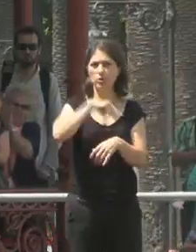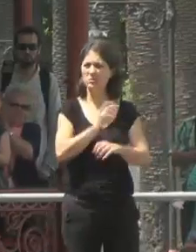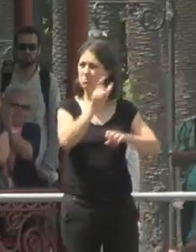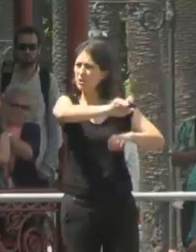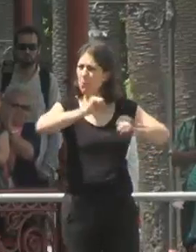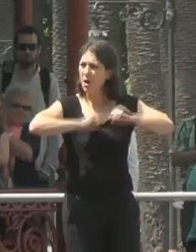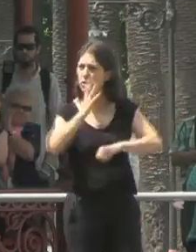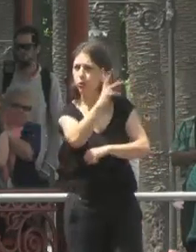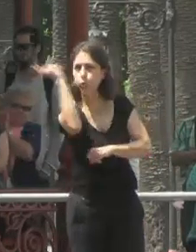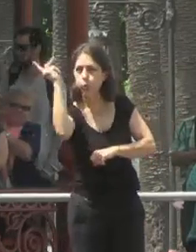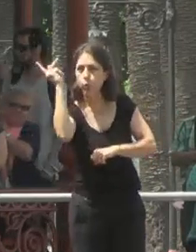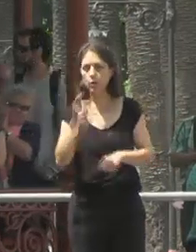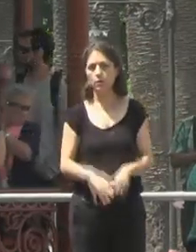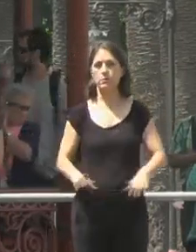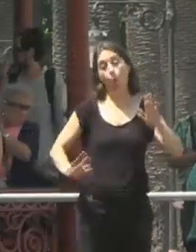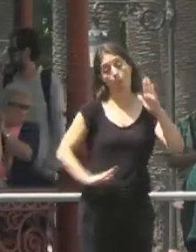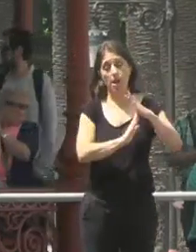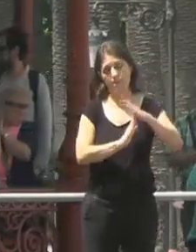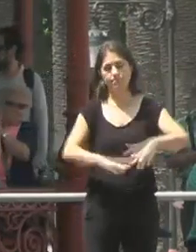personas mayores.